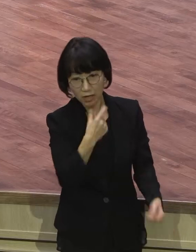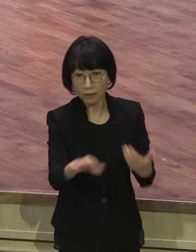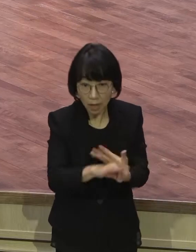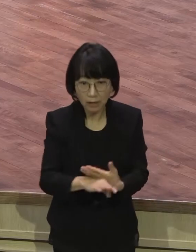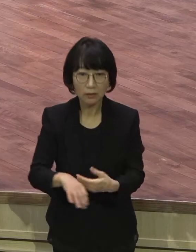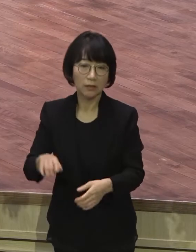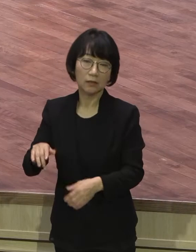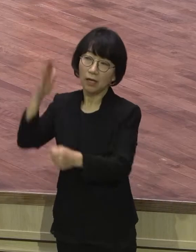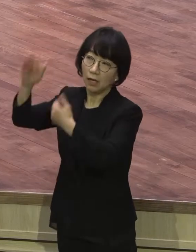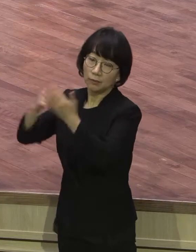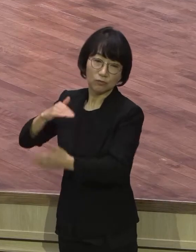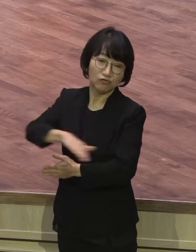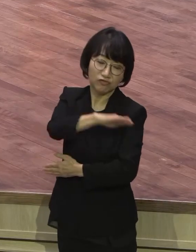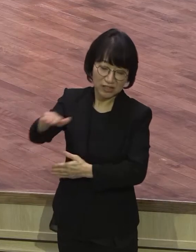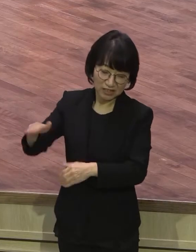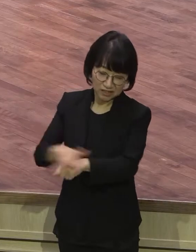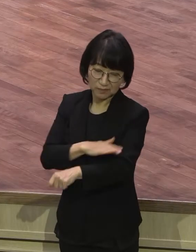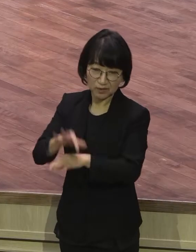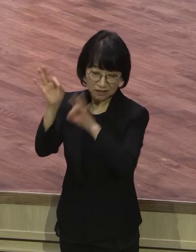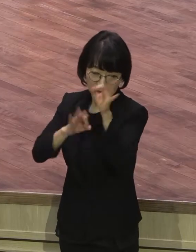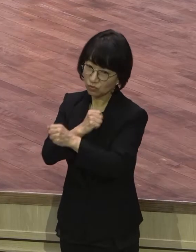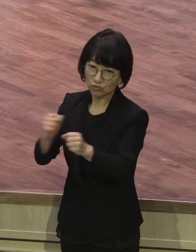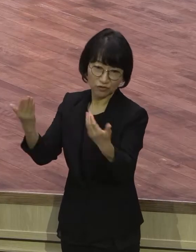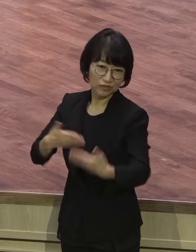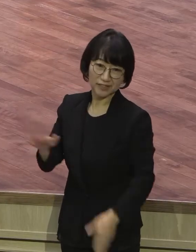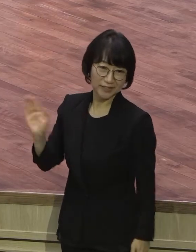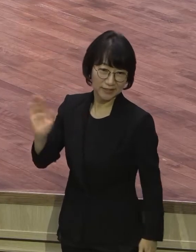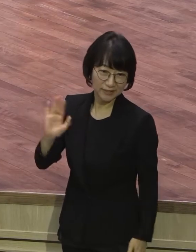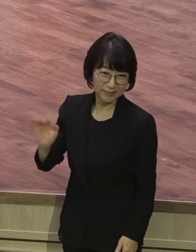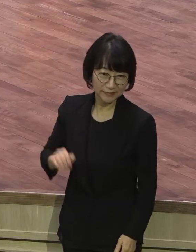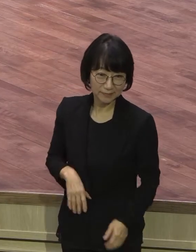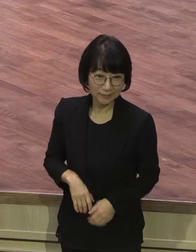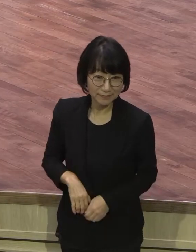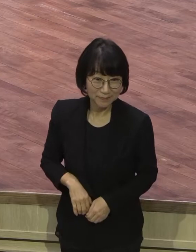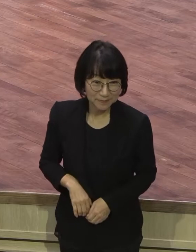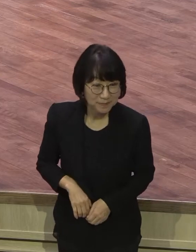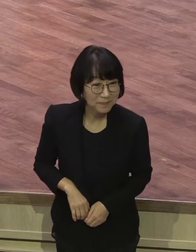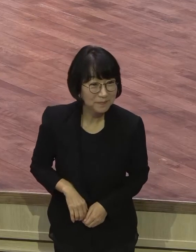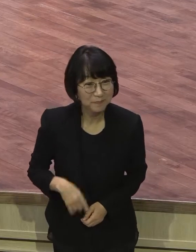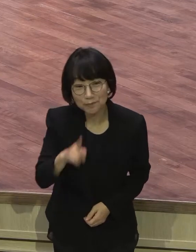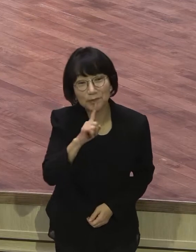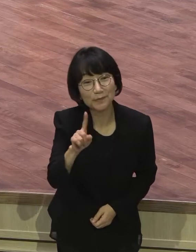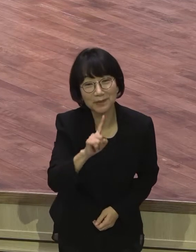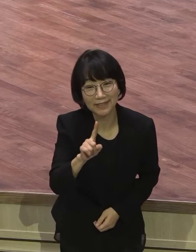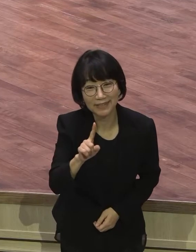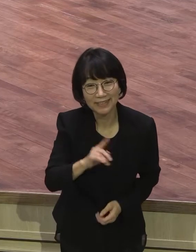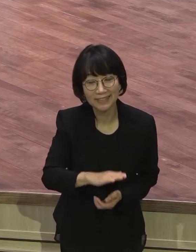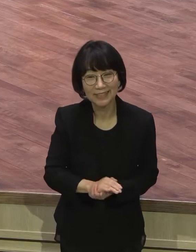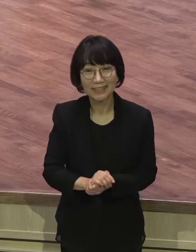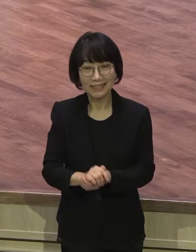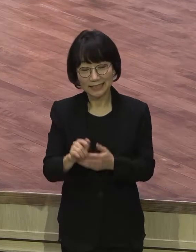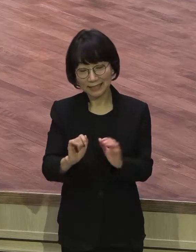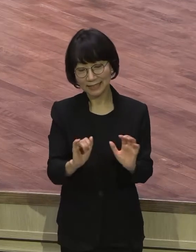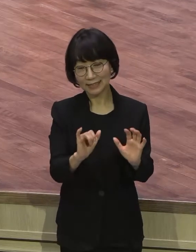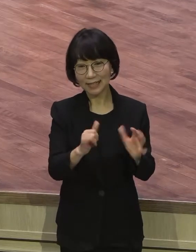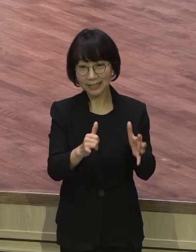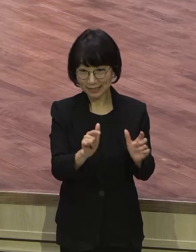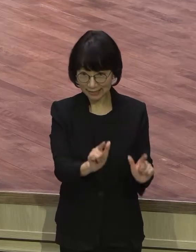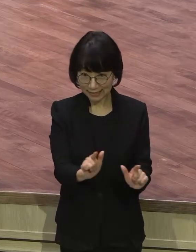아버지께서도 너희 잘못을 용서하지 아니하시리라. 이 말씀의 핵심이 뭐요? 이